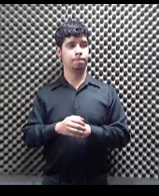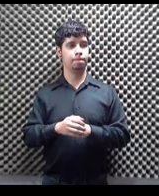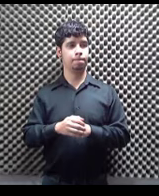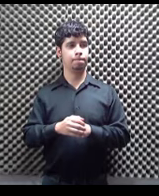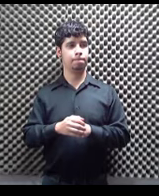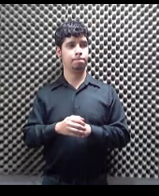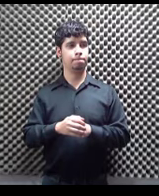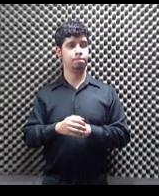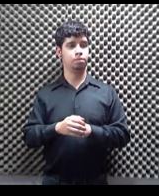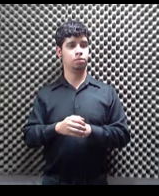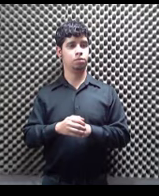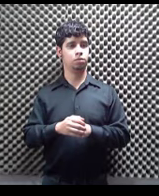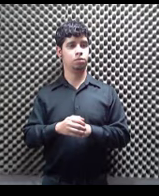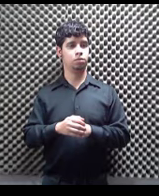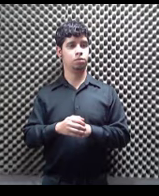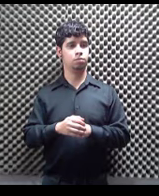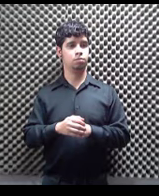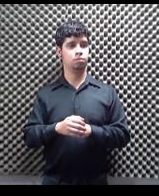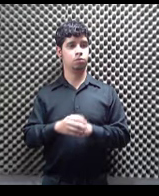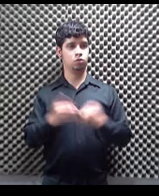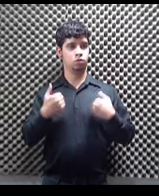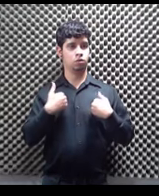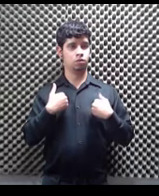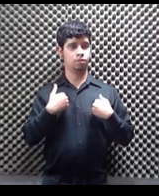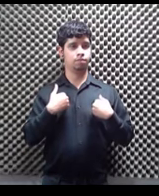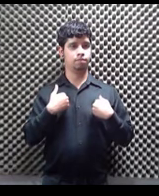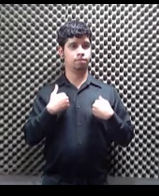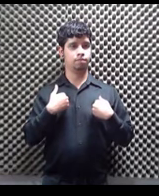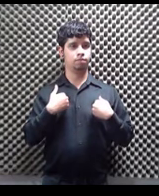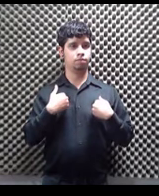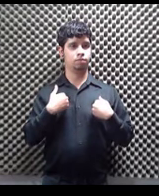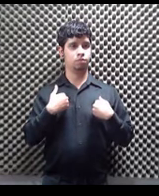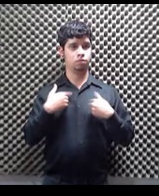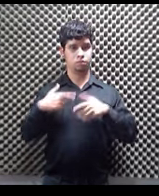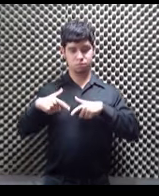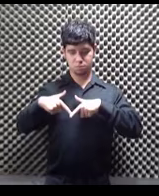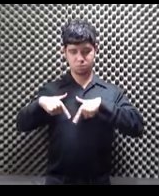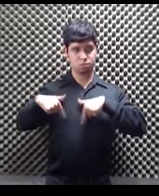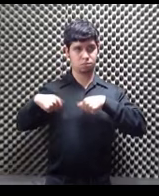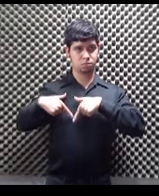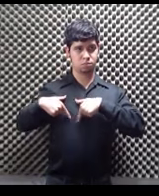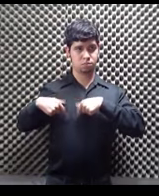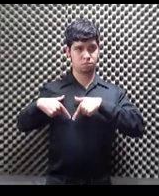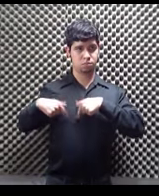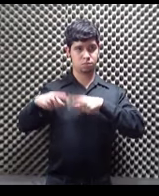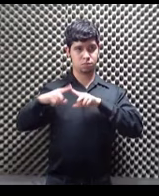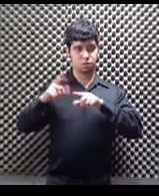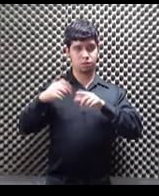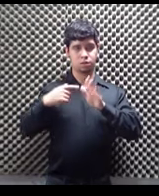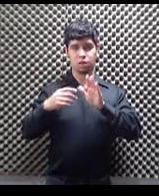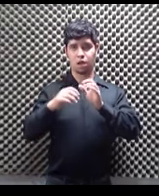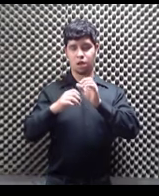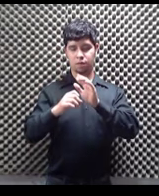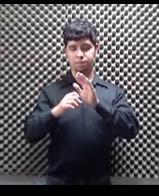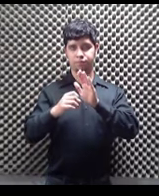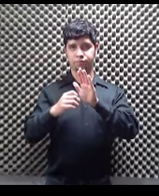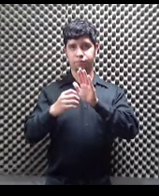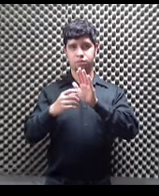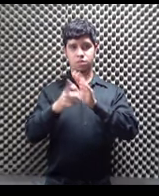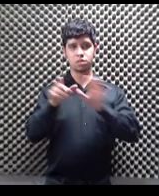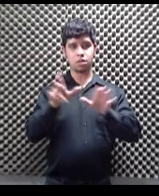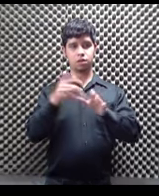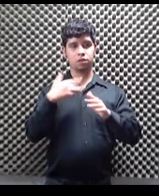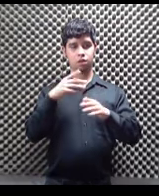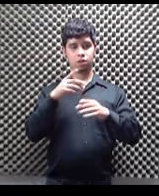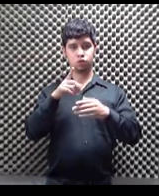el lado derecho, no, que lo pues en la, que tú tienes en la solapa un mundo de los muñecos ahí. Sí, hasta el Zoom, ¿verdad? Deberías hacer